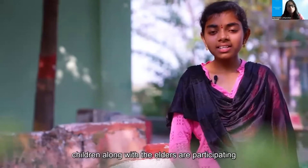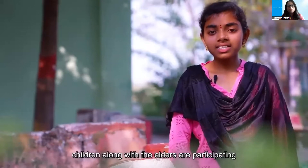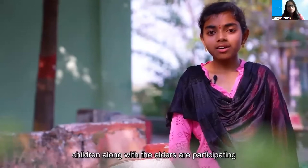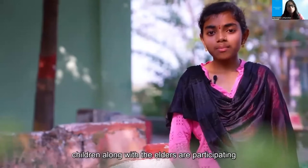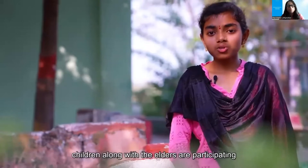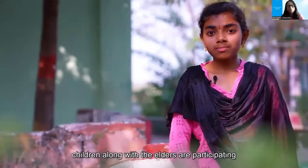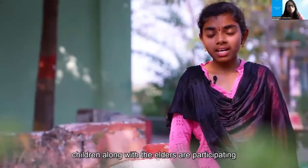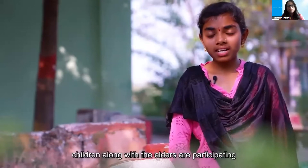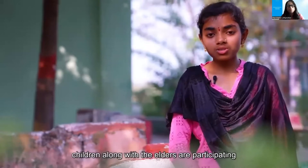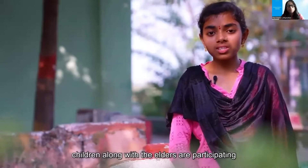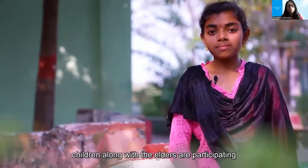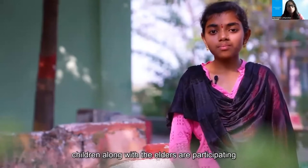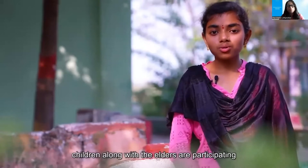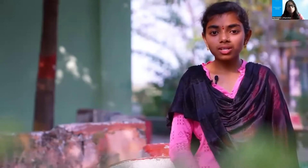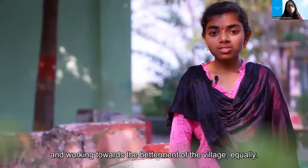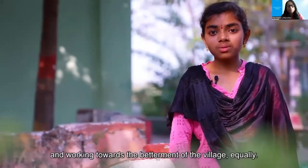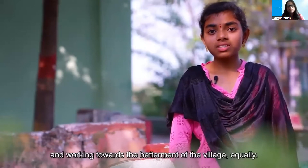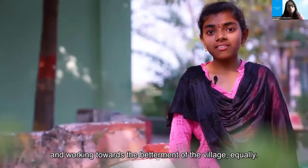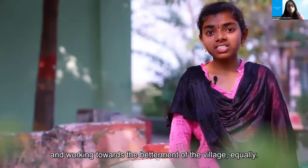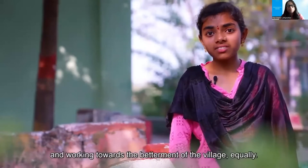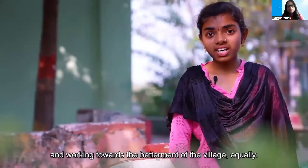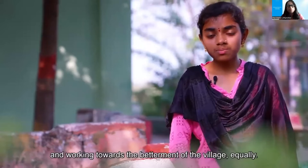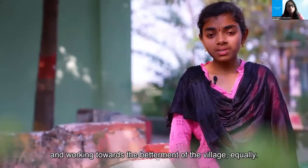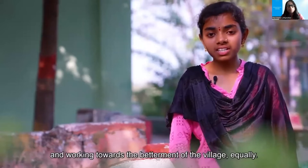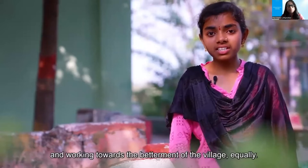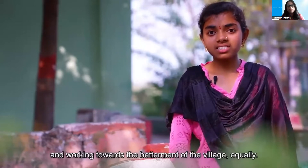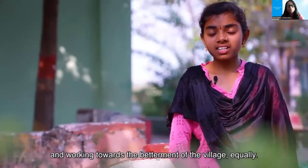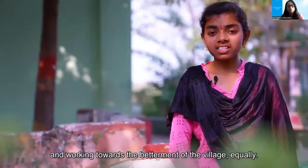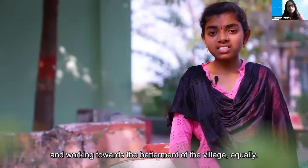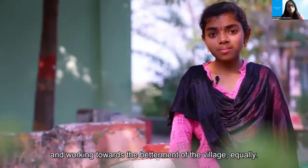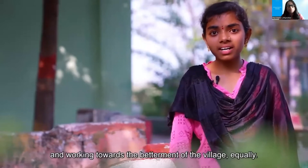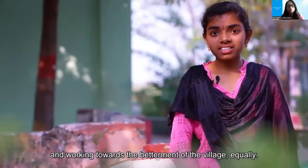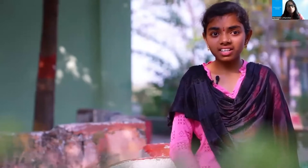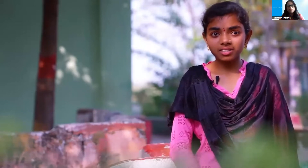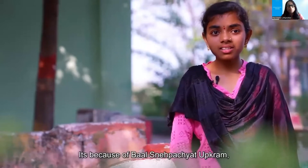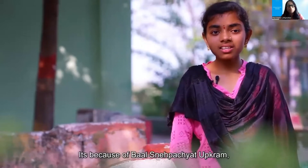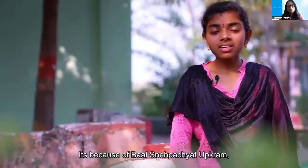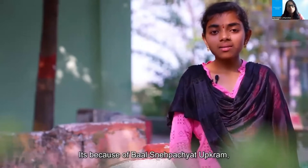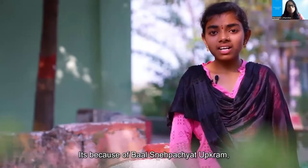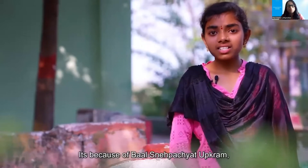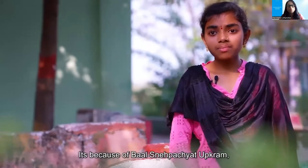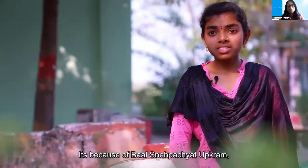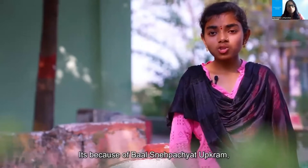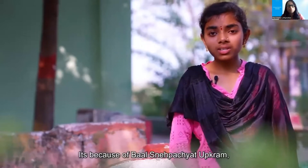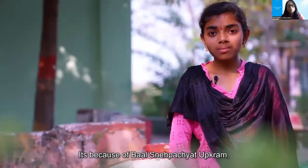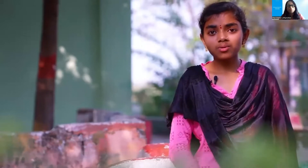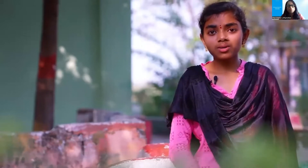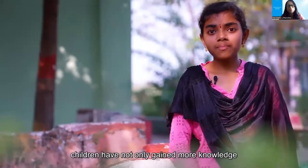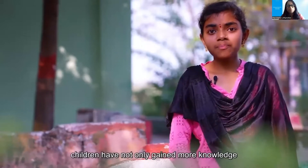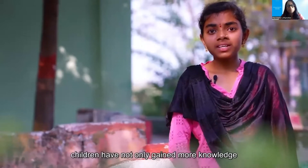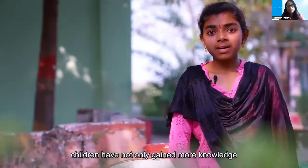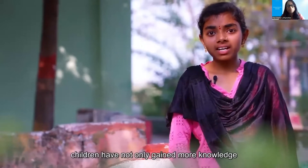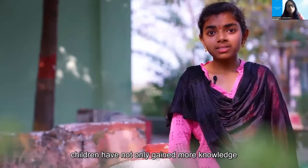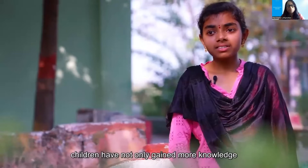उपक्रम सुरू झाला आहे तेव्हापासून बालकसुद्धा प्रौढांसोबत गावाच्या विकास प्रक्रियेत सक्रिय सहभाग घेत आहेत. बालस्नेही